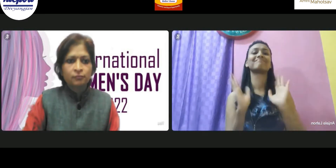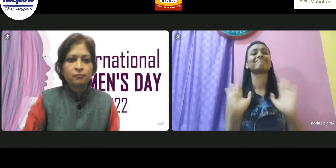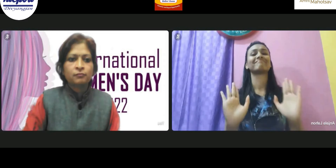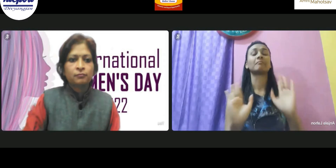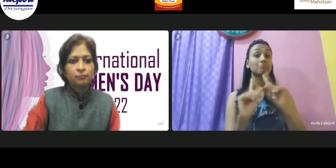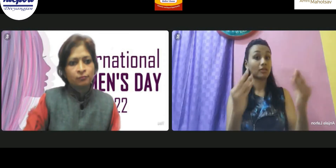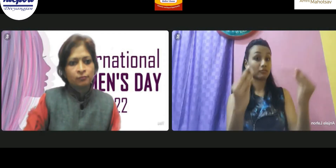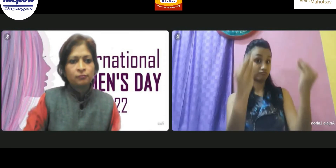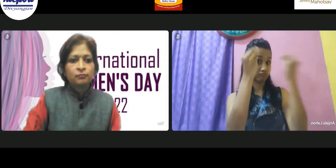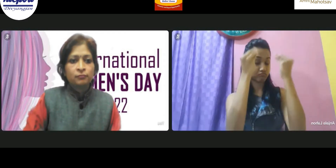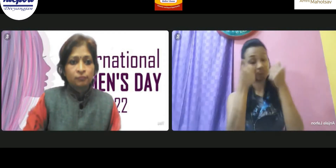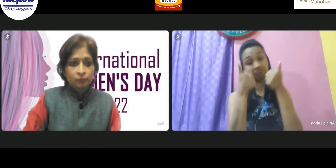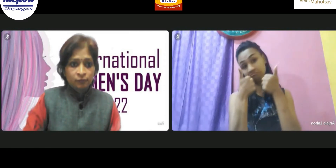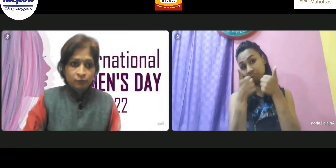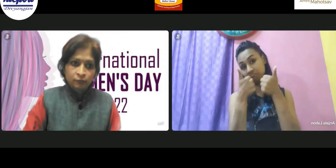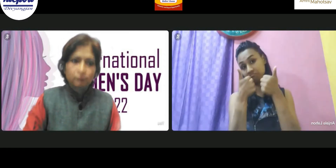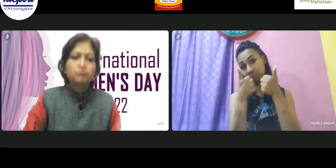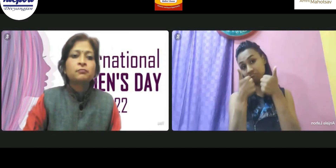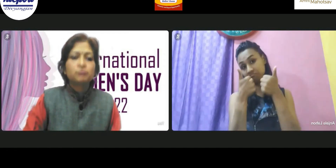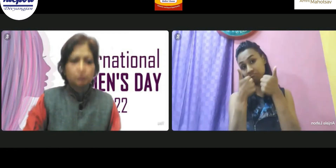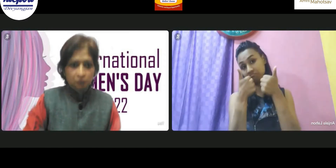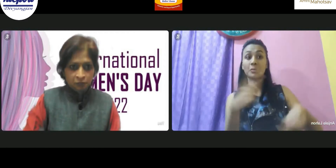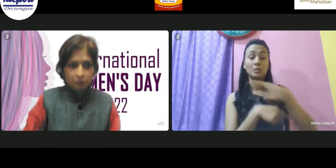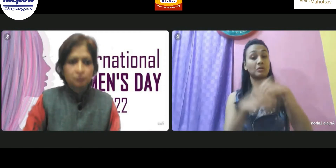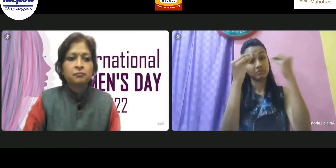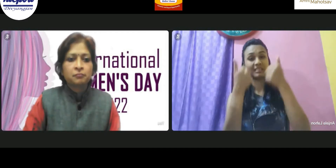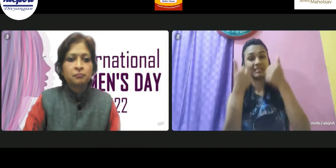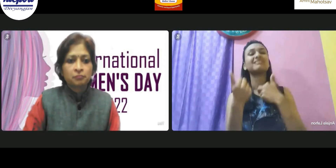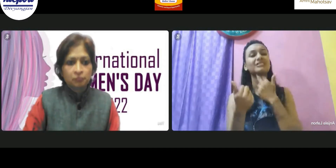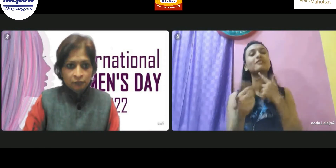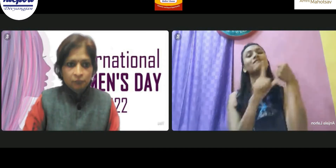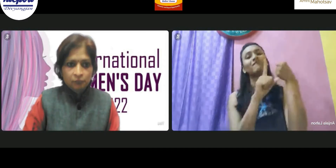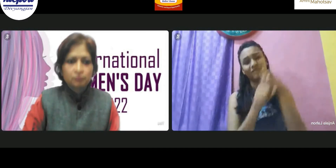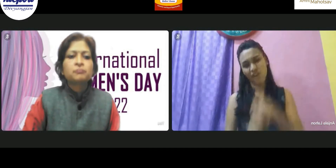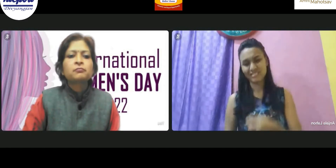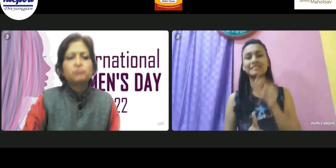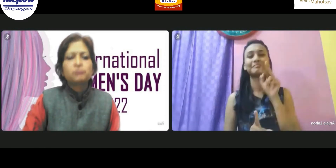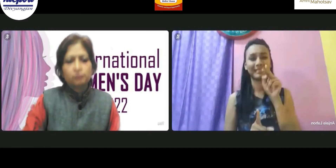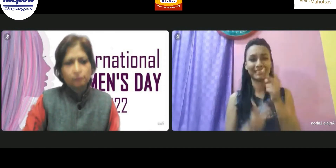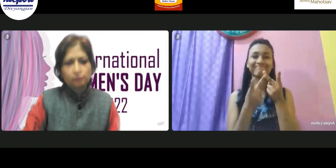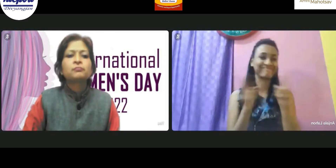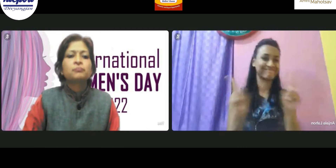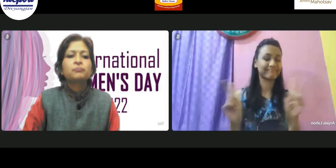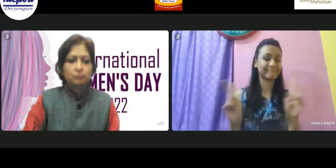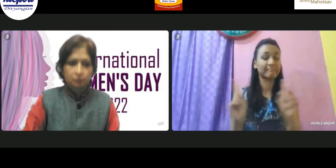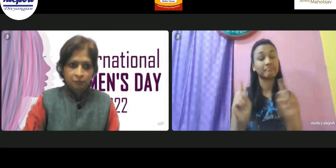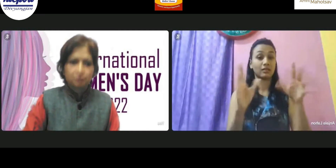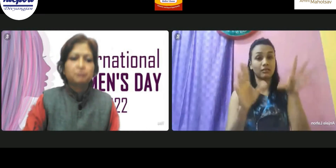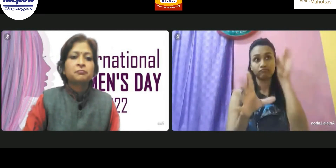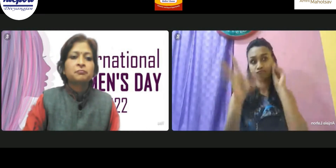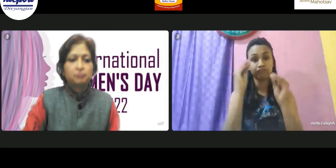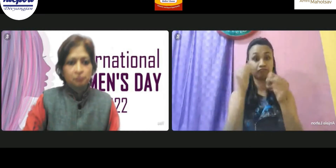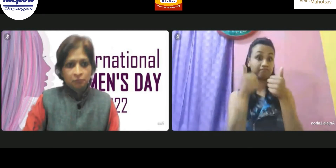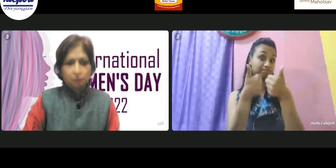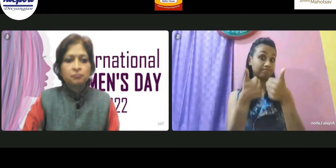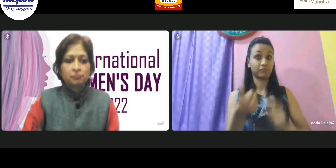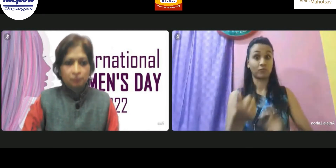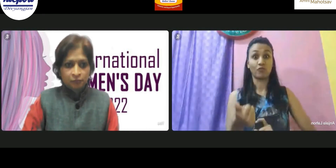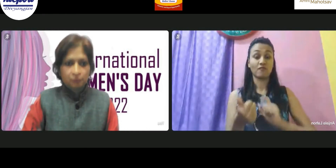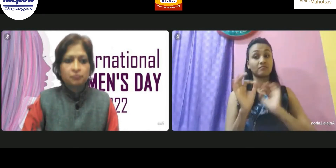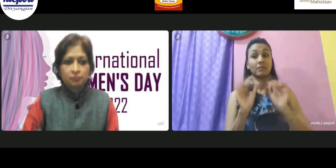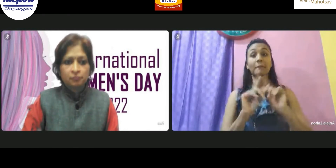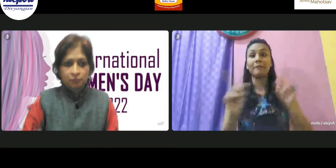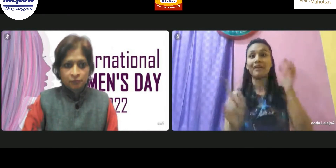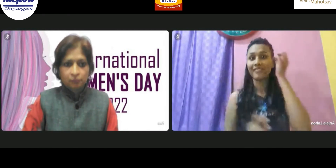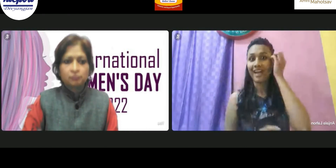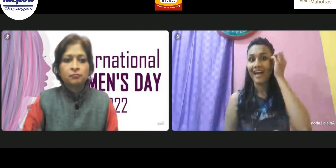थे। साइन प्रॉपर नहीं, लेकिन वहां पर उन्होंने हमें बहुत अच्छा पढ़ाया। हम मानते हैं कि उन्होंने स्पीच पे फोकस किया,